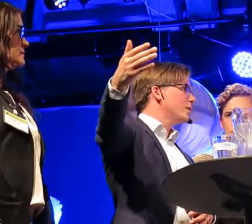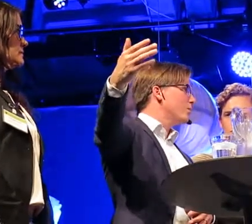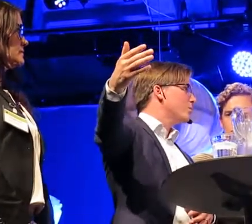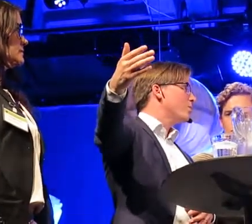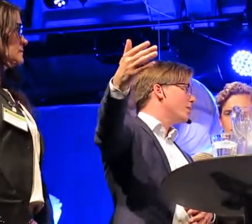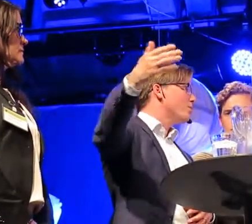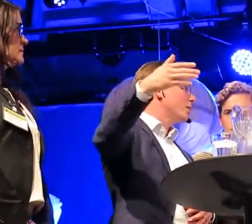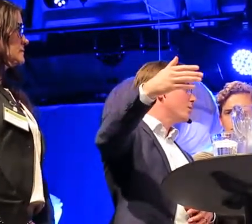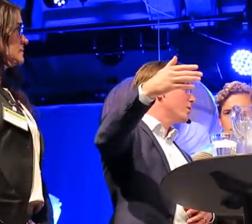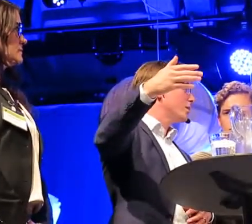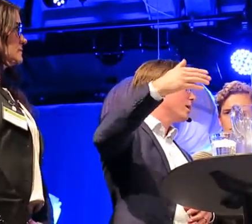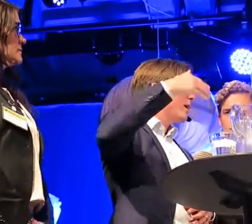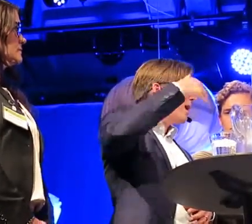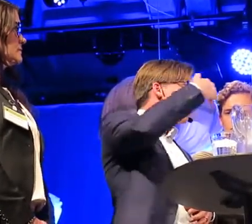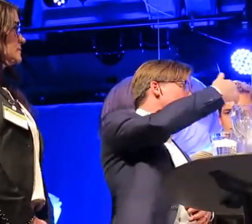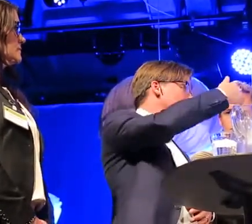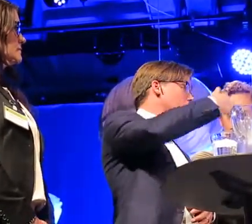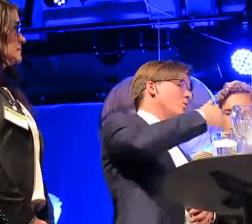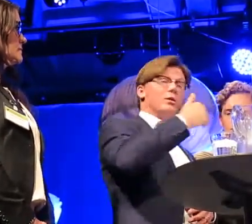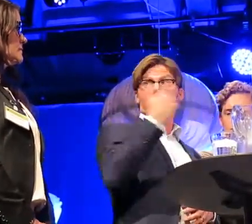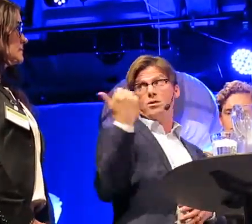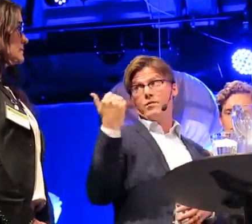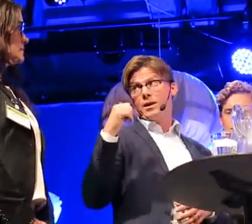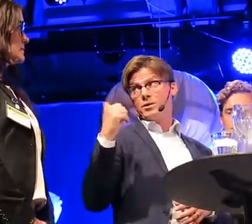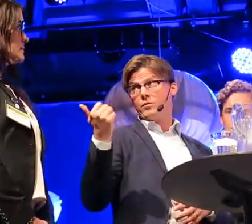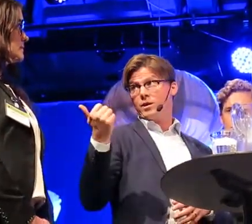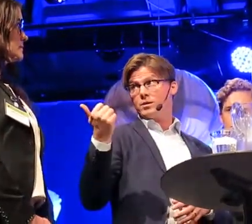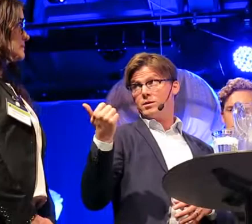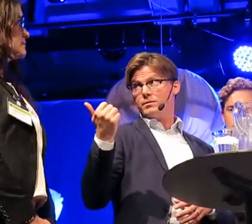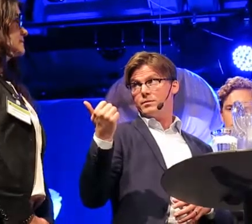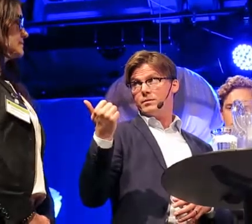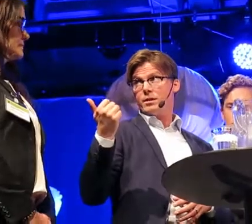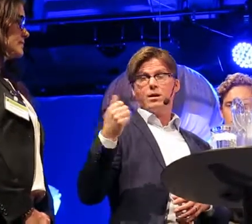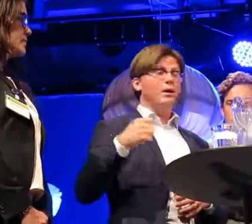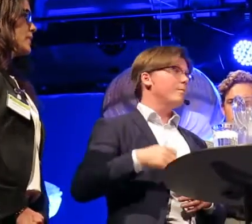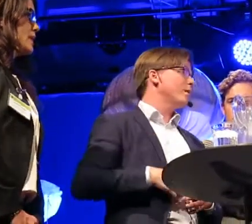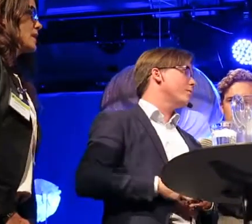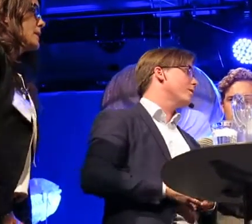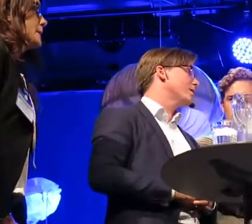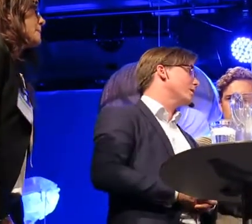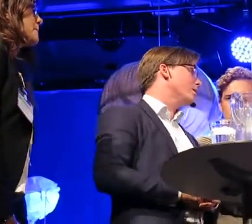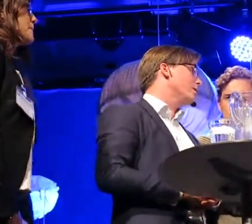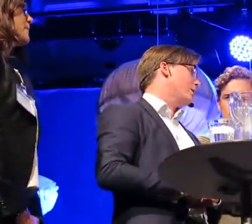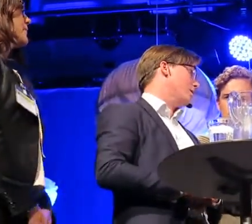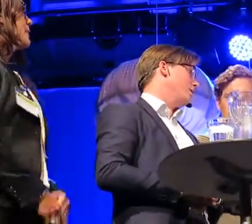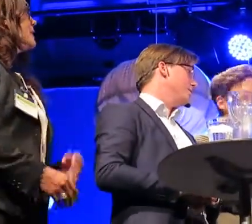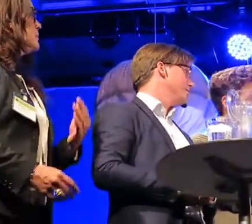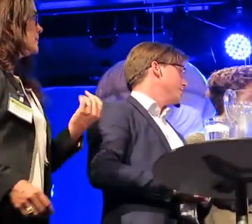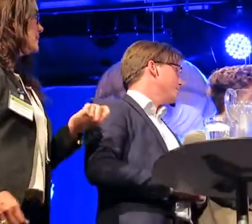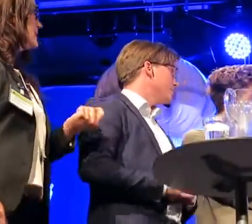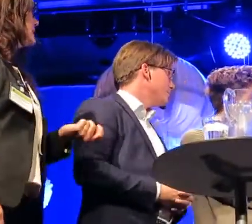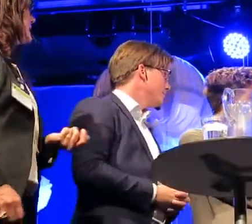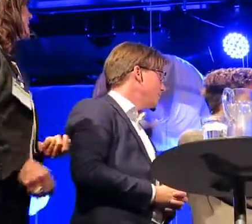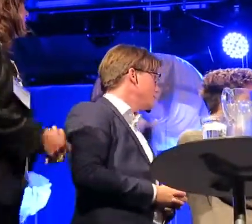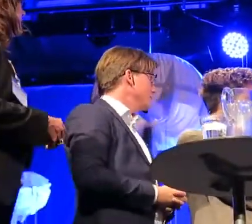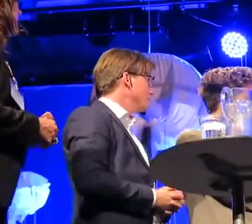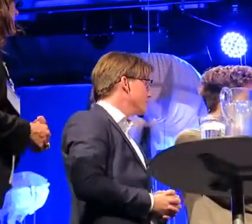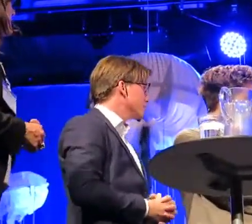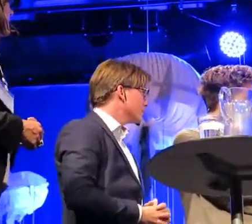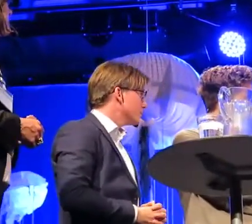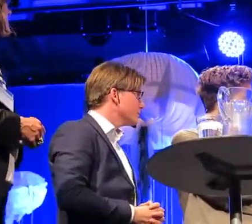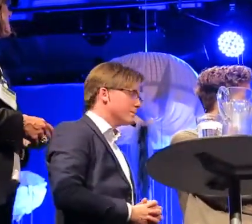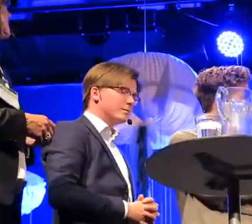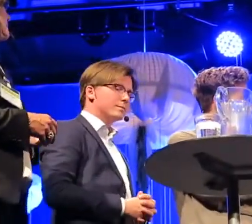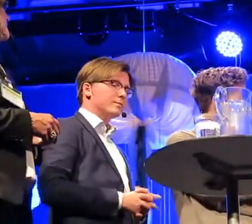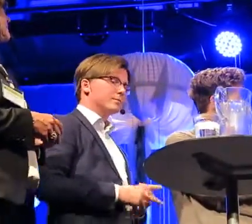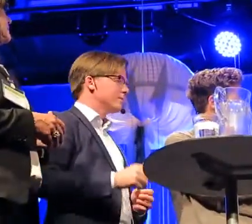har struntat i 40 år. Jag förstår den logiken. Här är den stora nyckeln. Där tror jag vi är ganska överens. Men vi behöver inte... Men bejakar du? Jag tycker att det står i tanke där